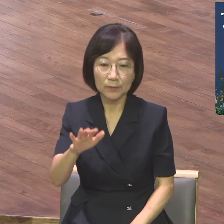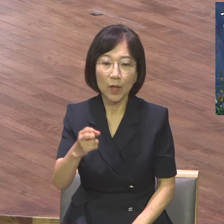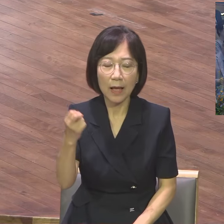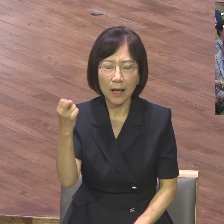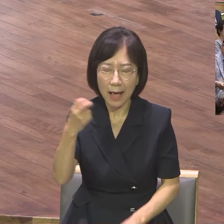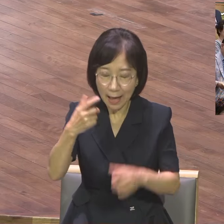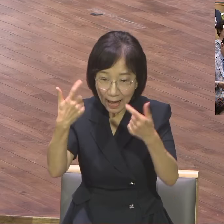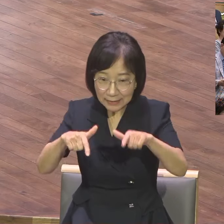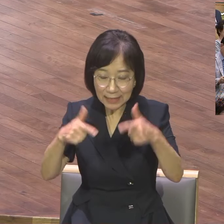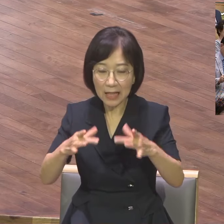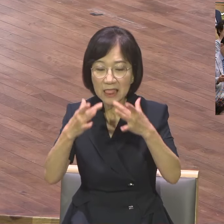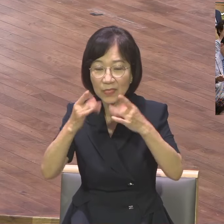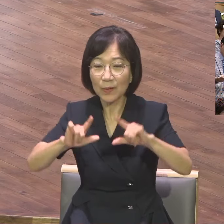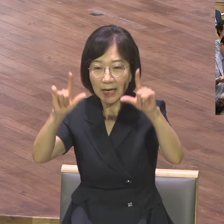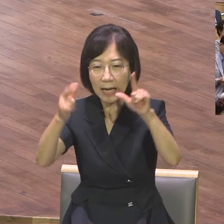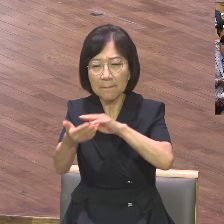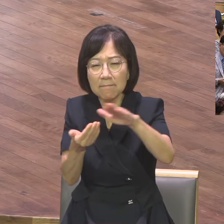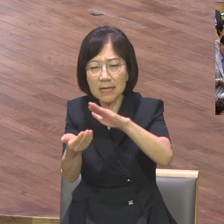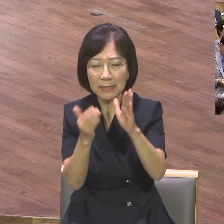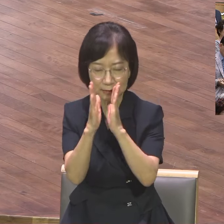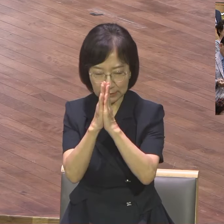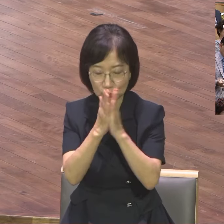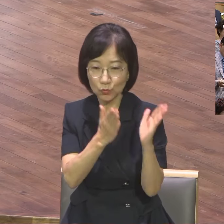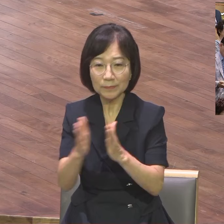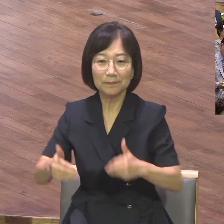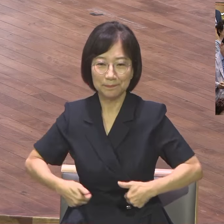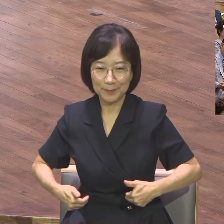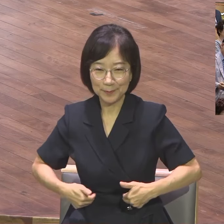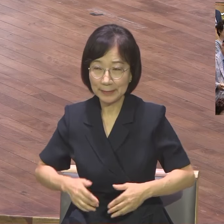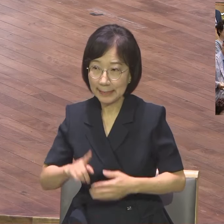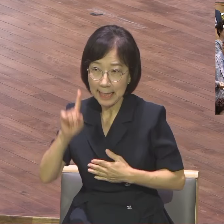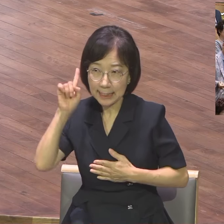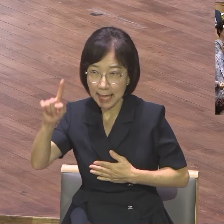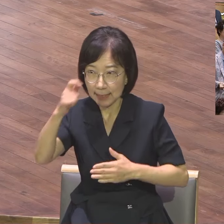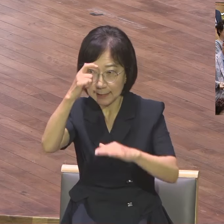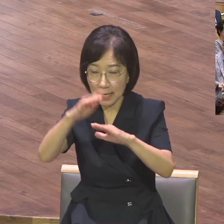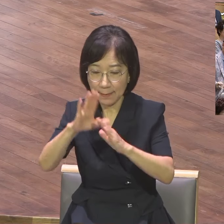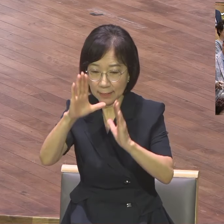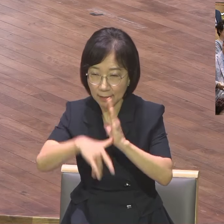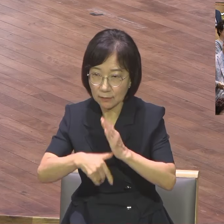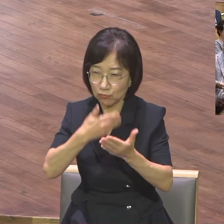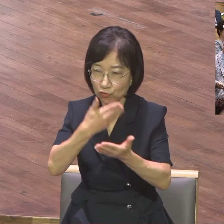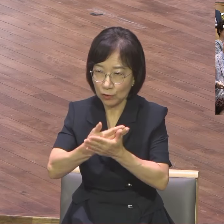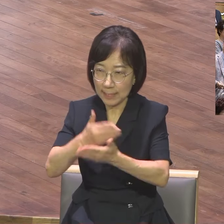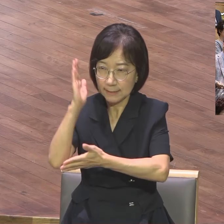하여 주옵소서. 내가 살아야 가족도 살리고 교회도 살리잖아요.